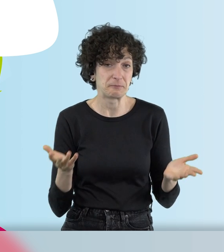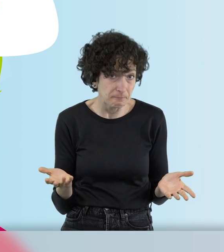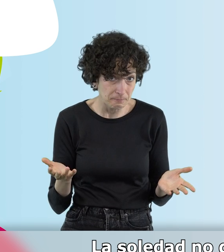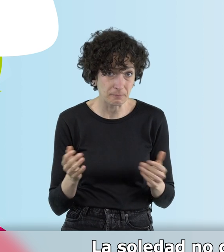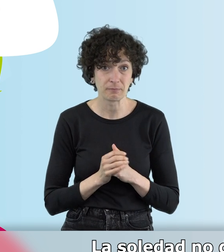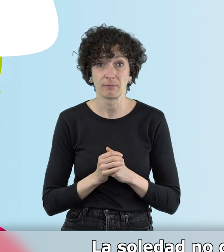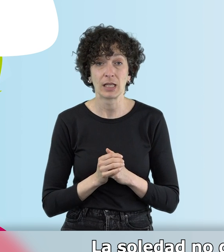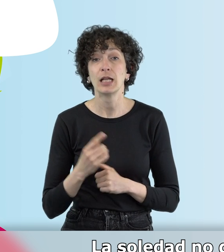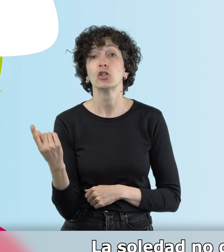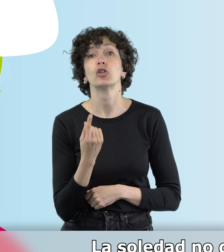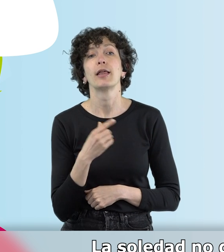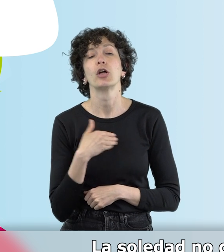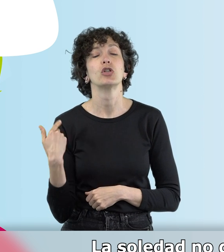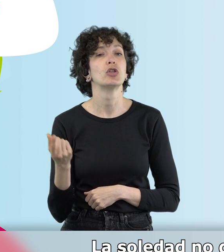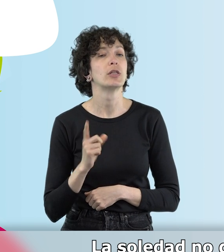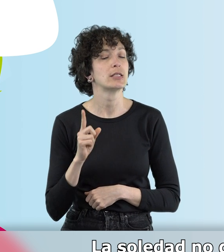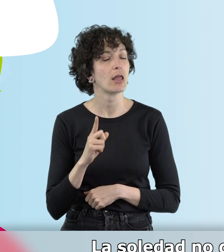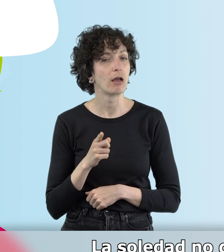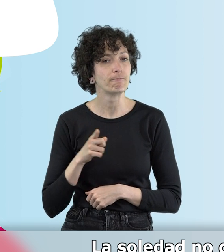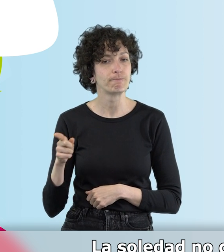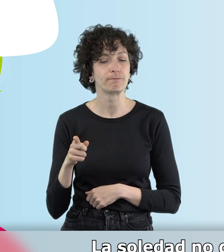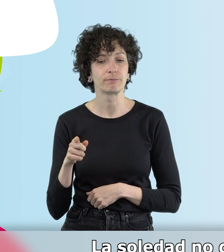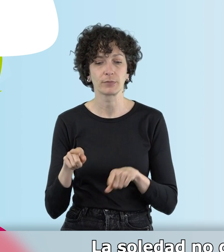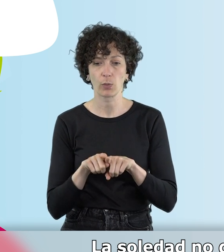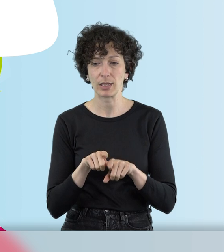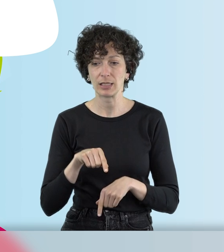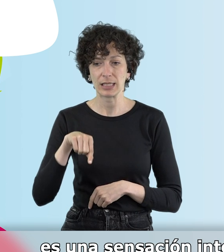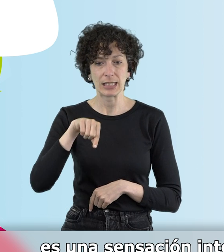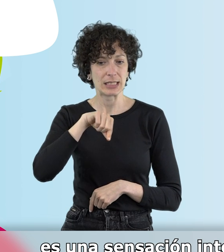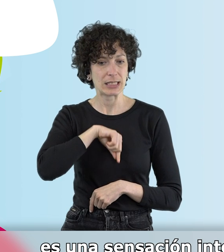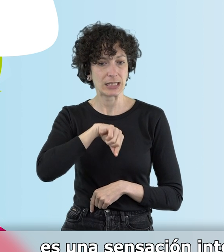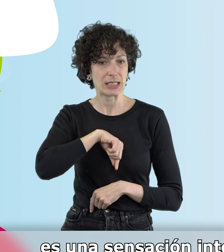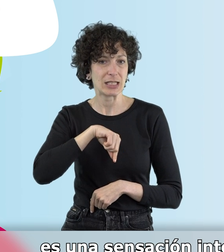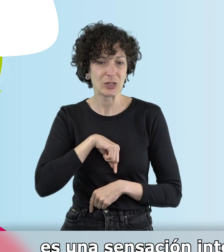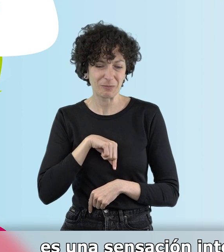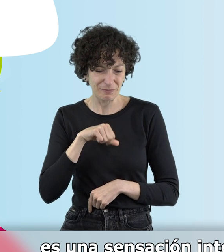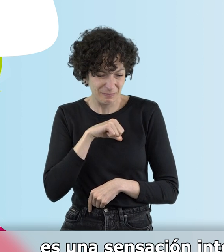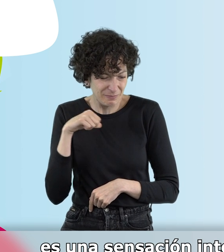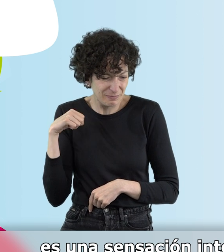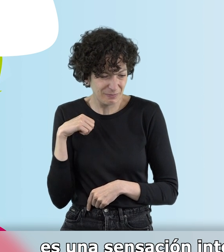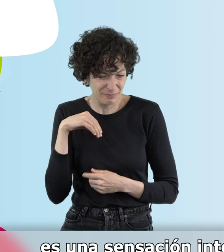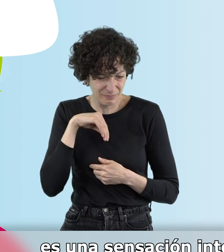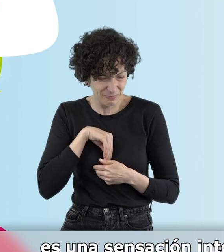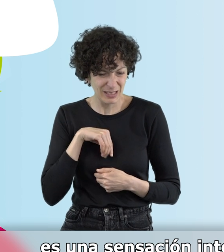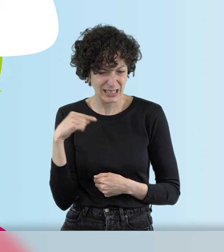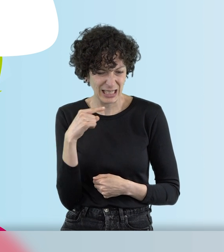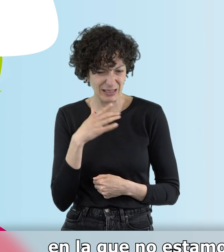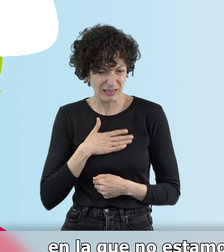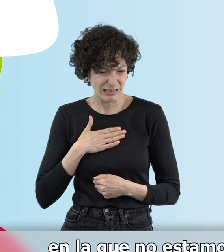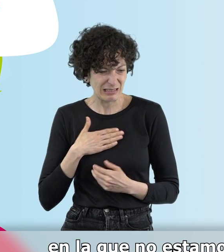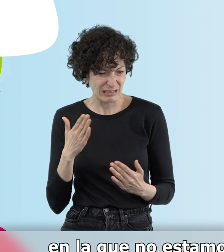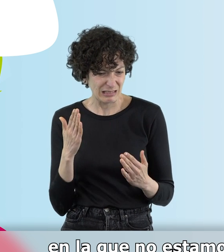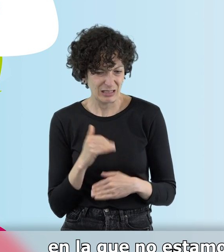pequeñitas. La soledad no deseada es una sensación subjetiva, es una sensación interna negativa,